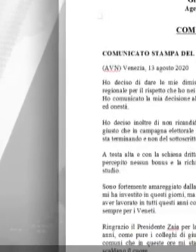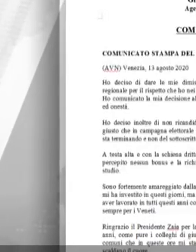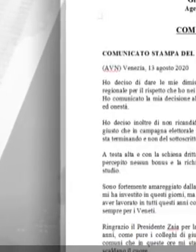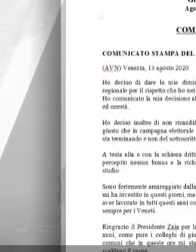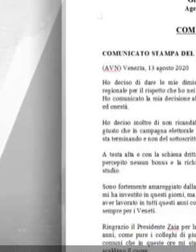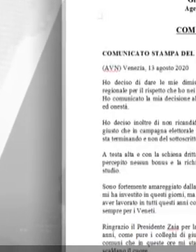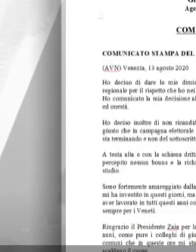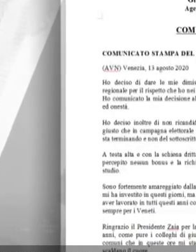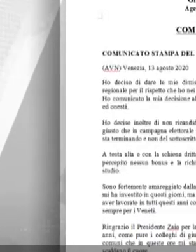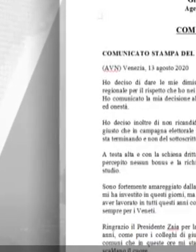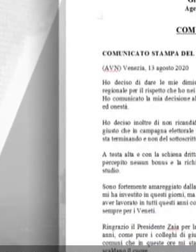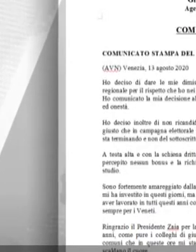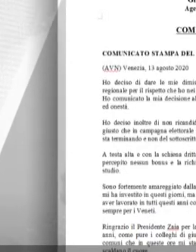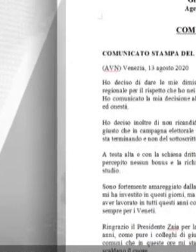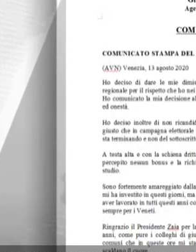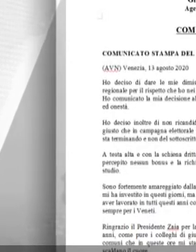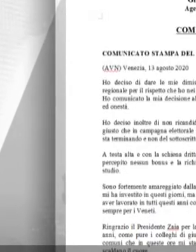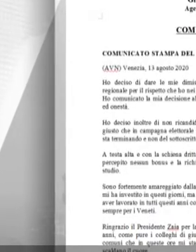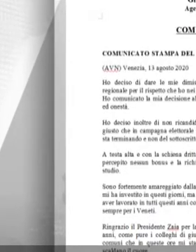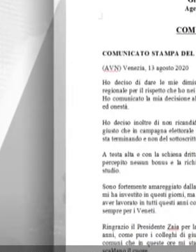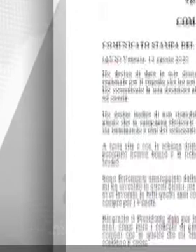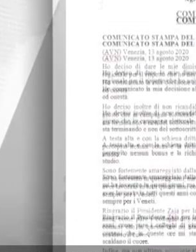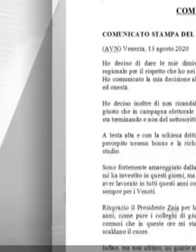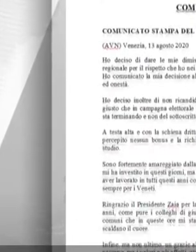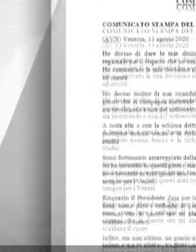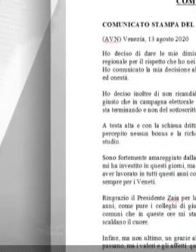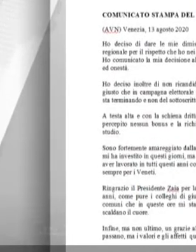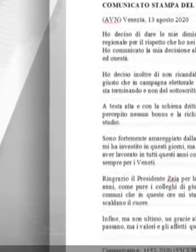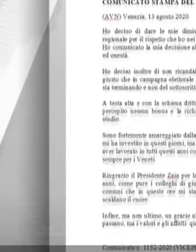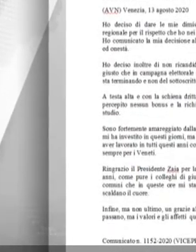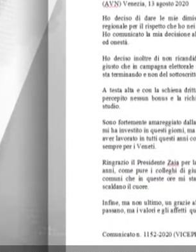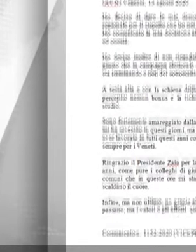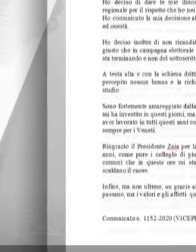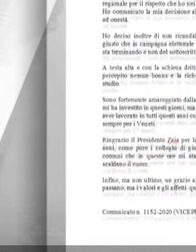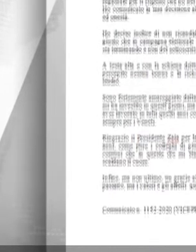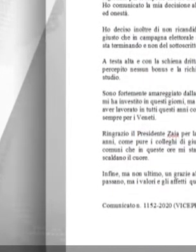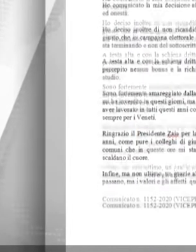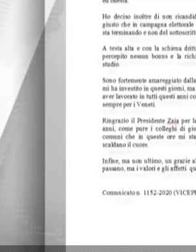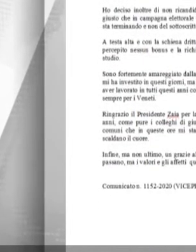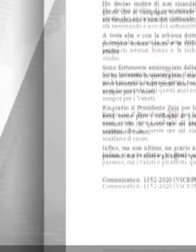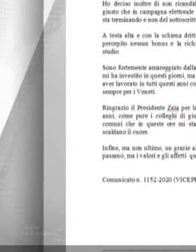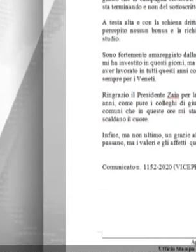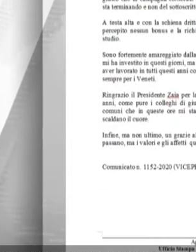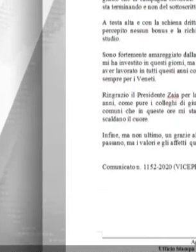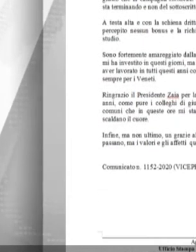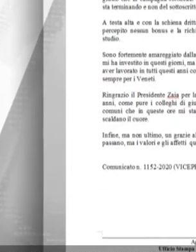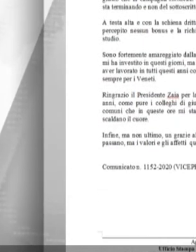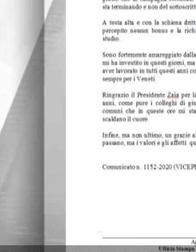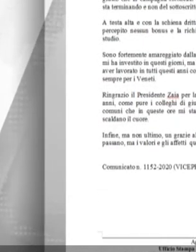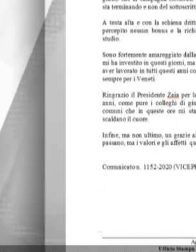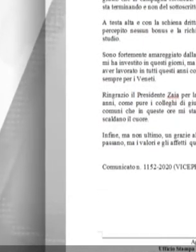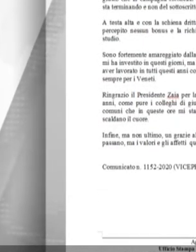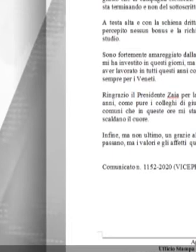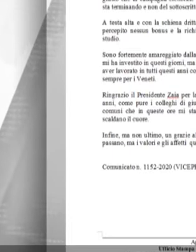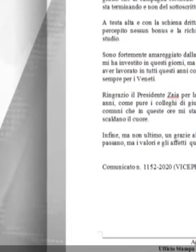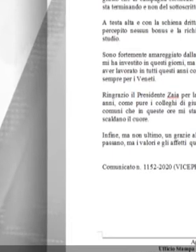prima del verdetto aveva comunque già rassegnato le dimissioni da vice presidente e assessore dicendo in una lettera aperta di aver preso la decisione